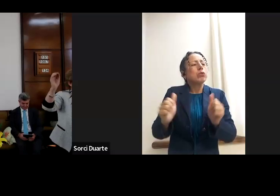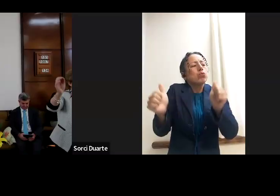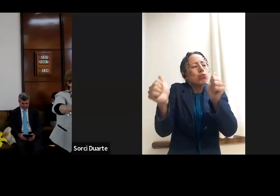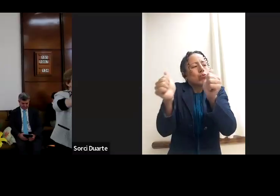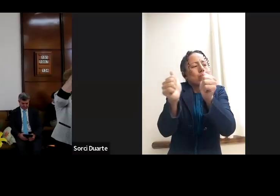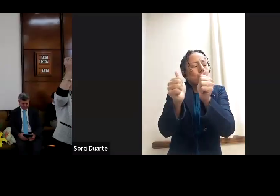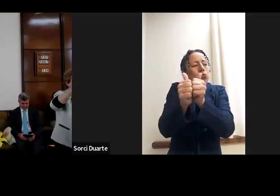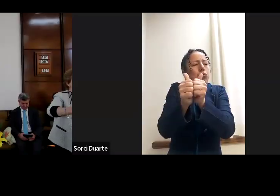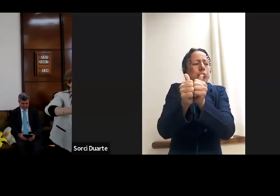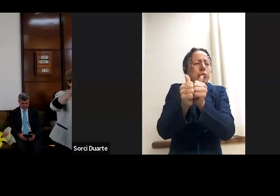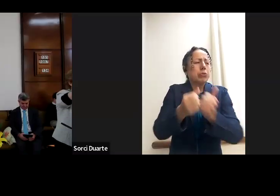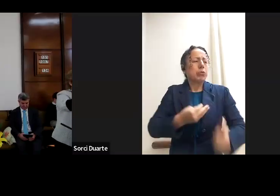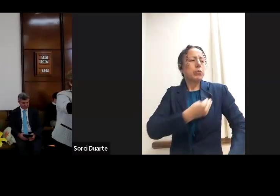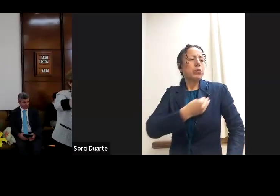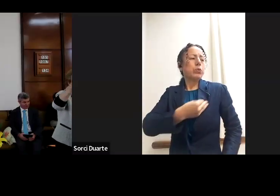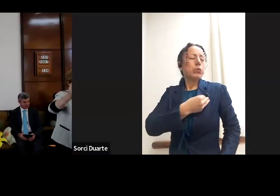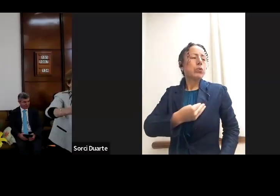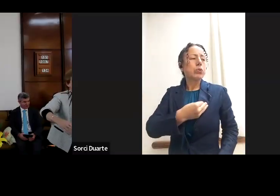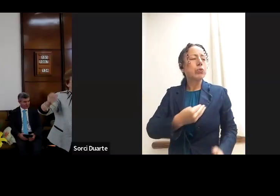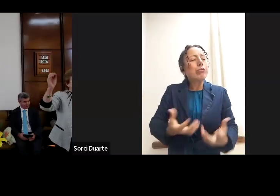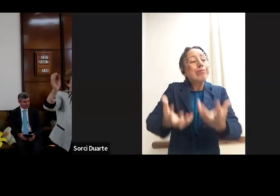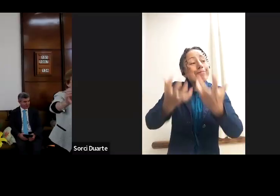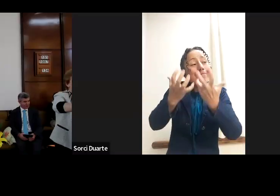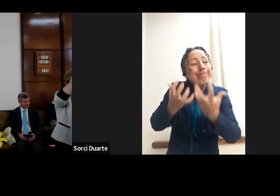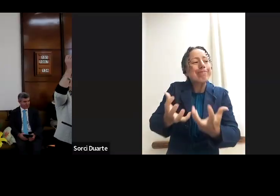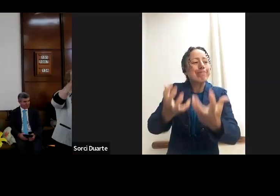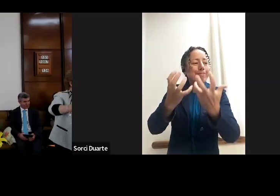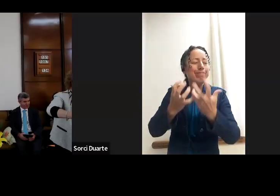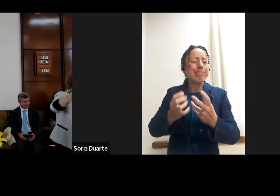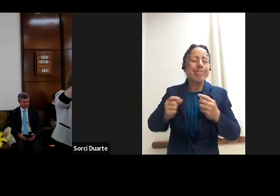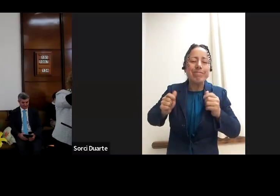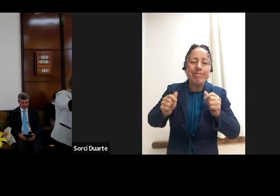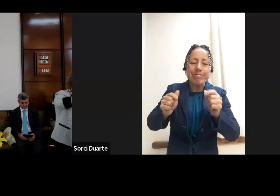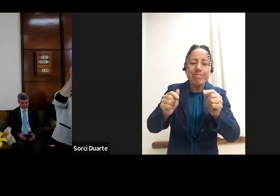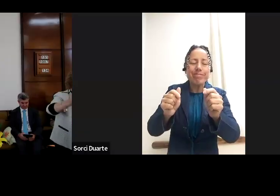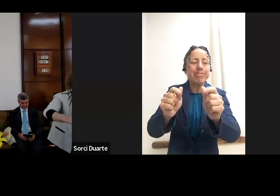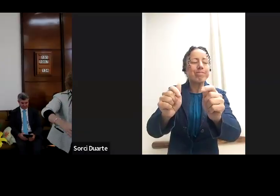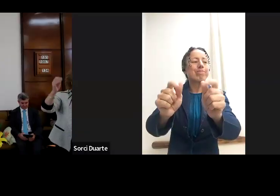quero viver com eles, a